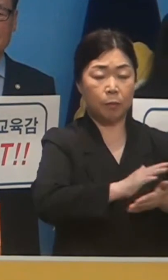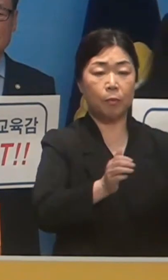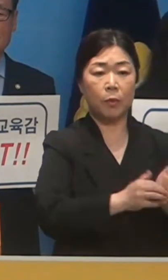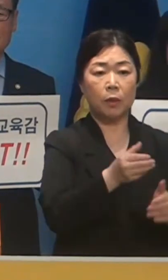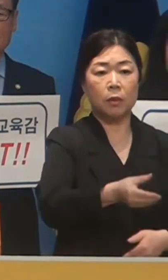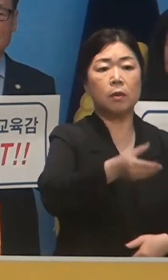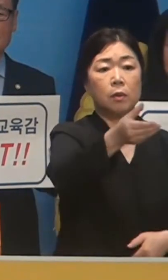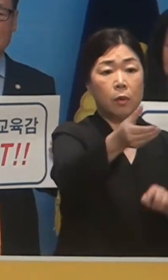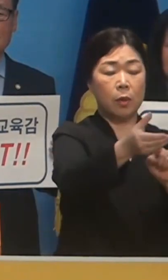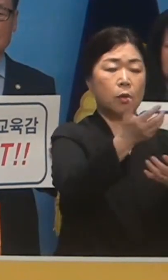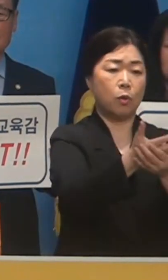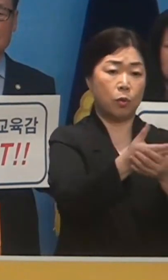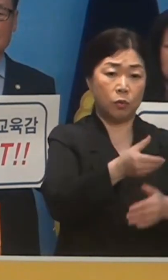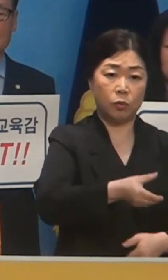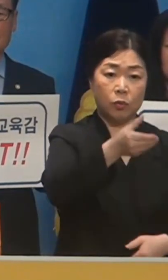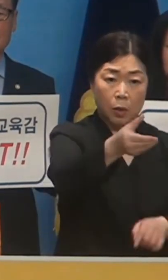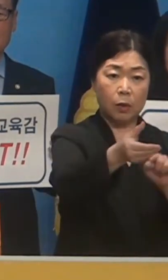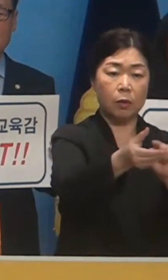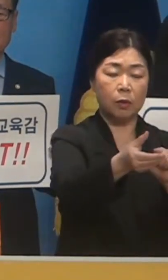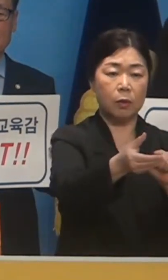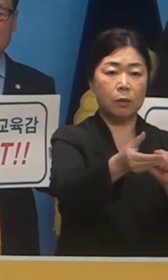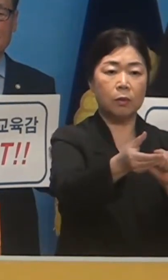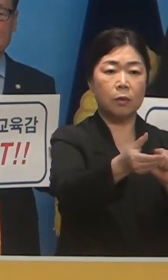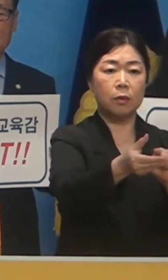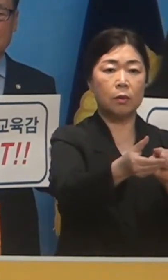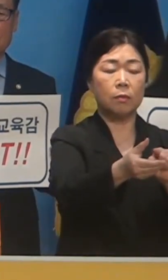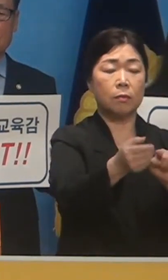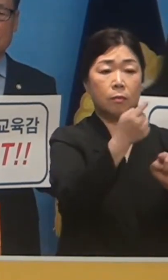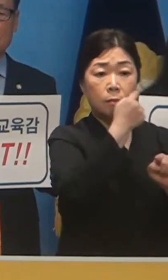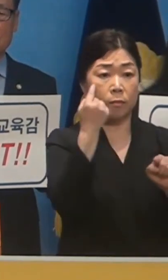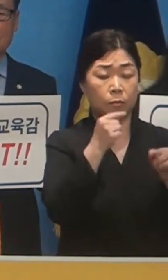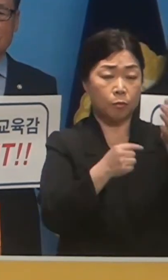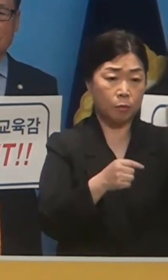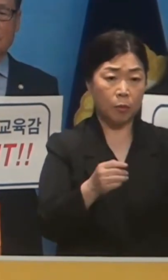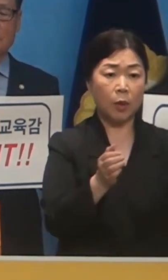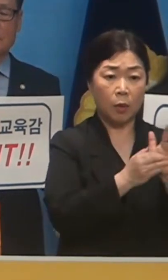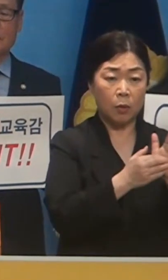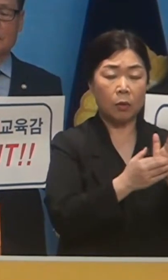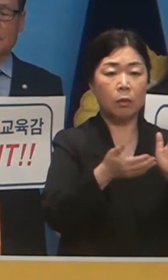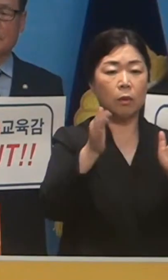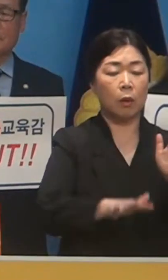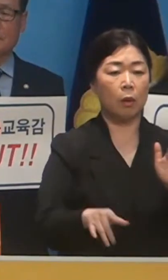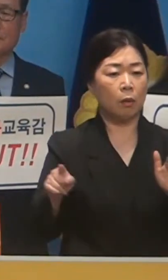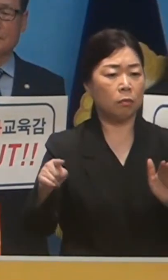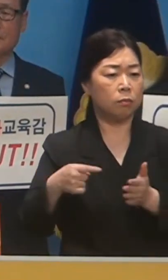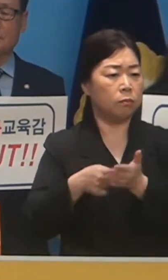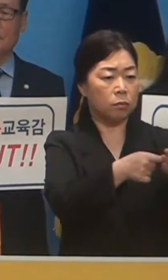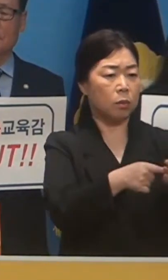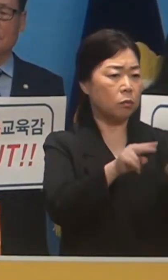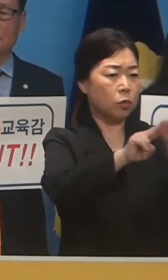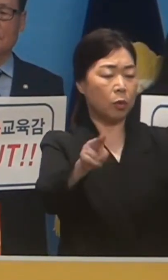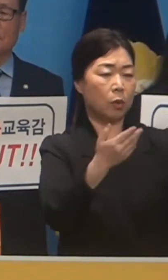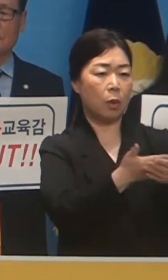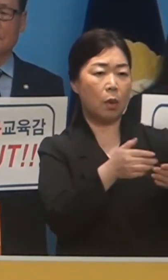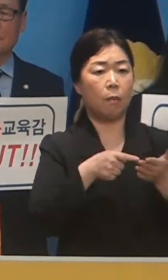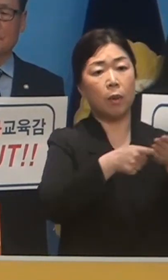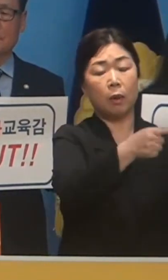제대로 제출한 출판사의 검정 합격을 취소하라는 말은 잘못된 것입니다.